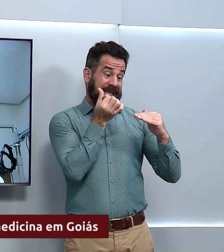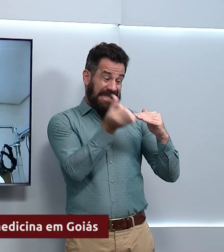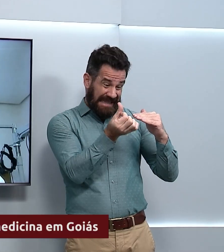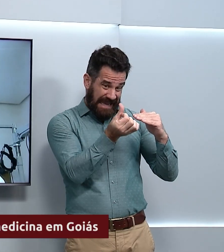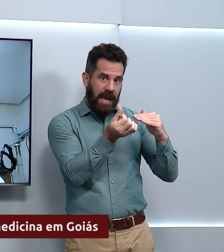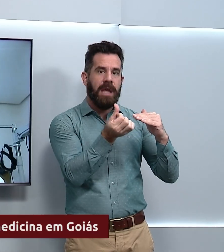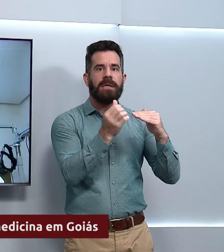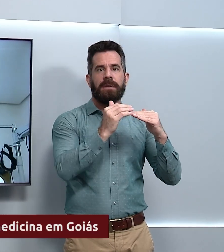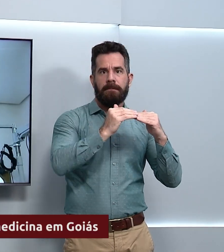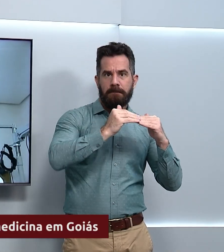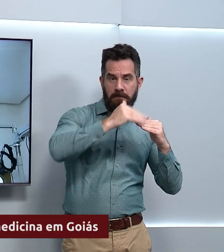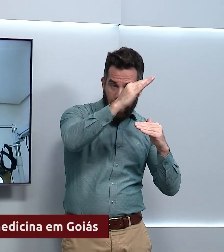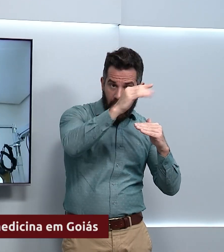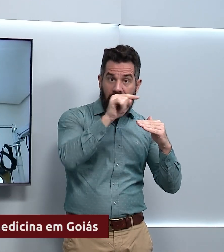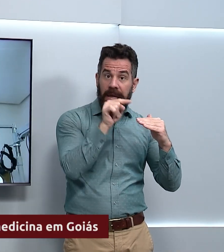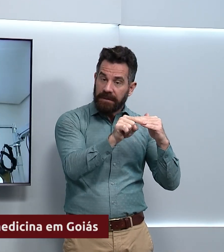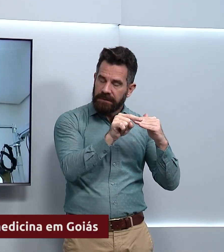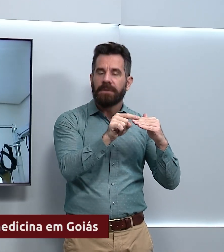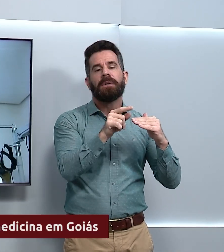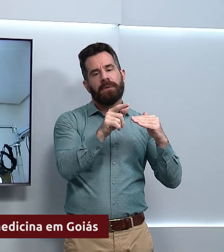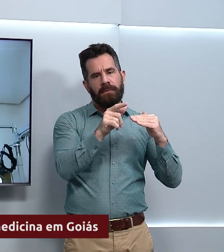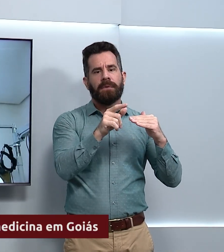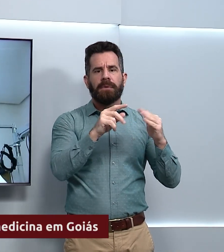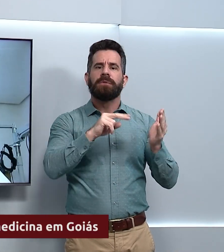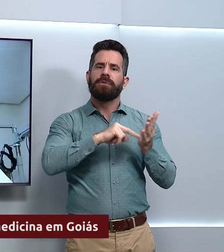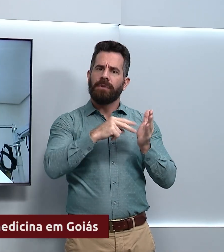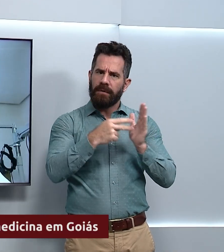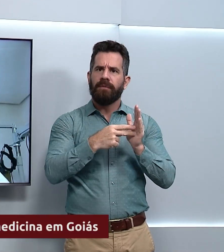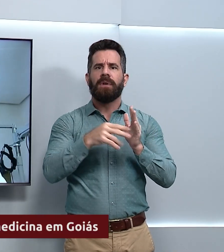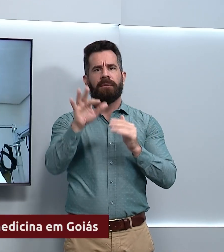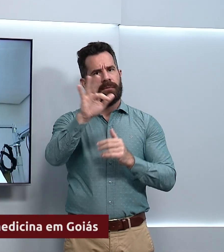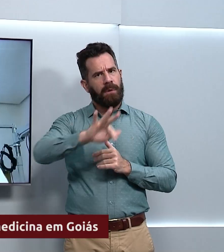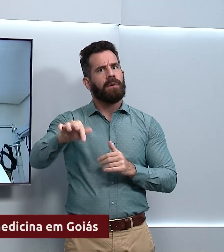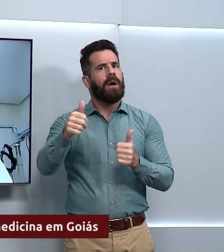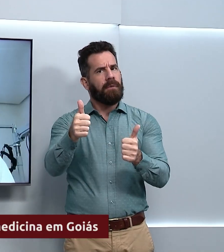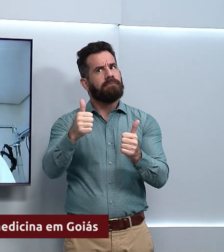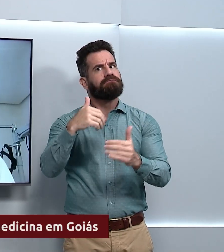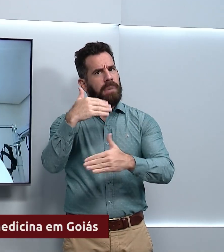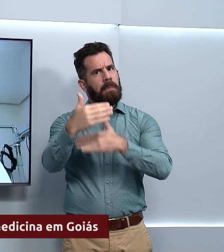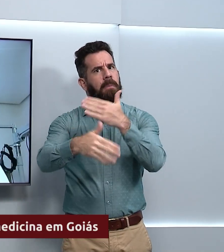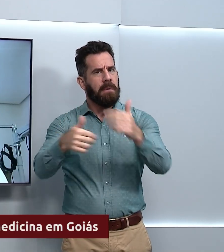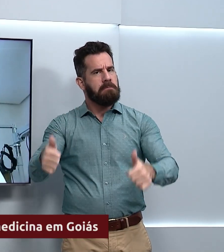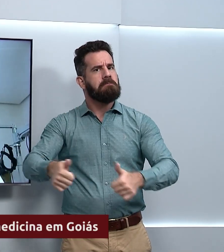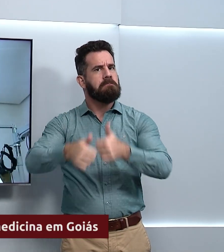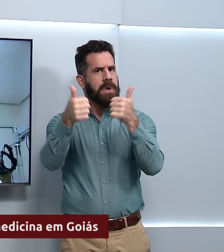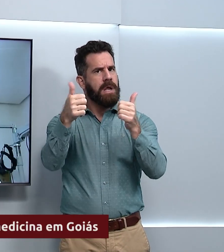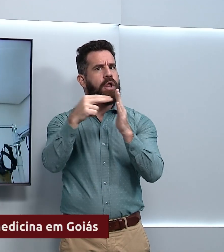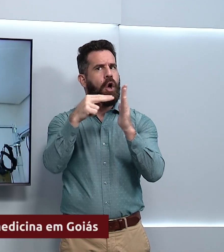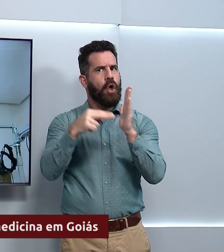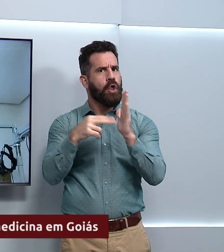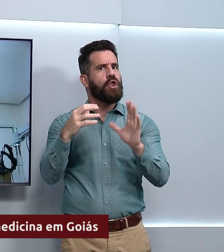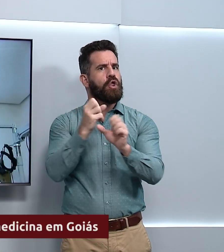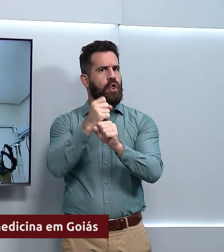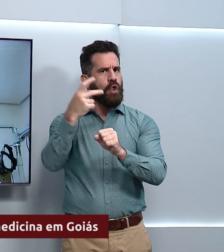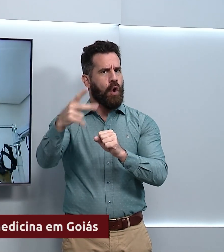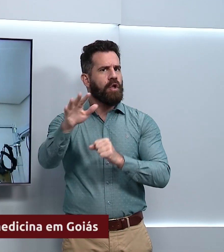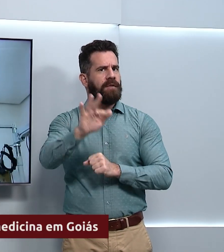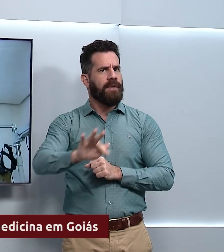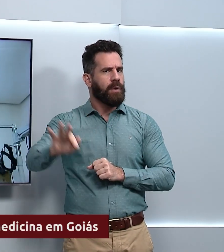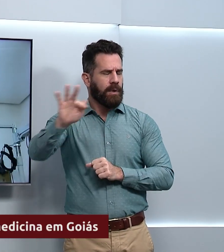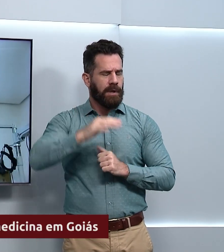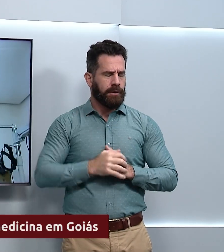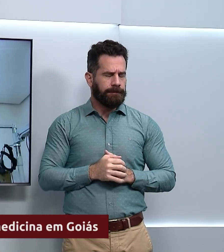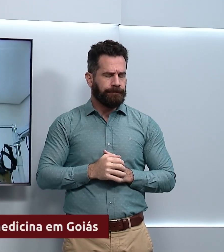a faculdade tem nessa prova, mais ela sobe de critério. E a gente considera isso também um fator